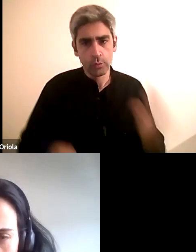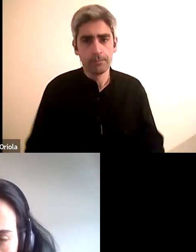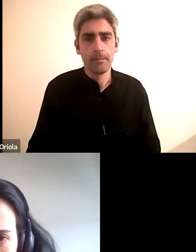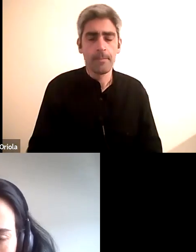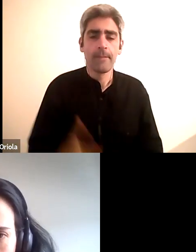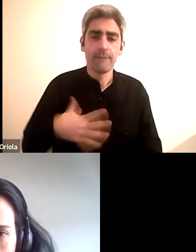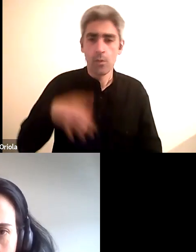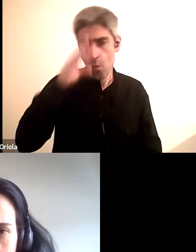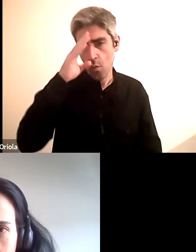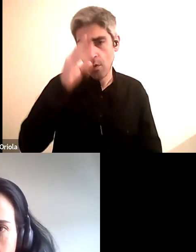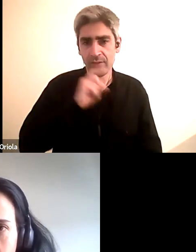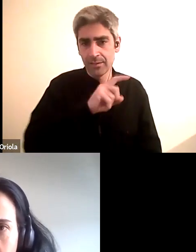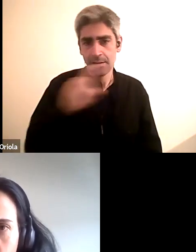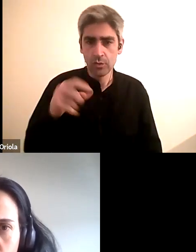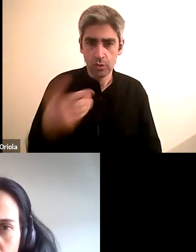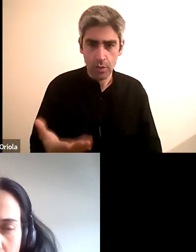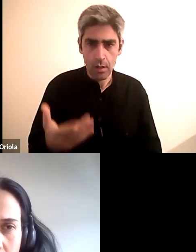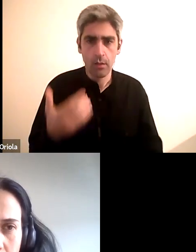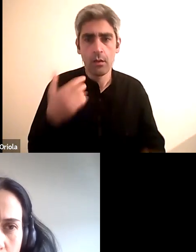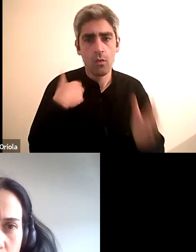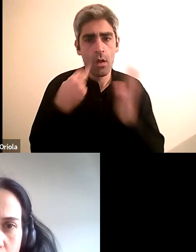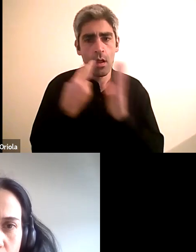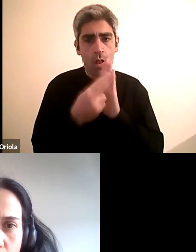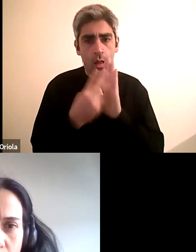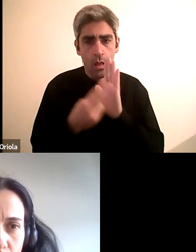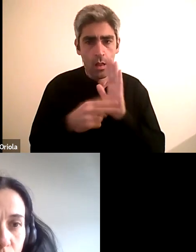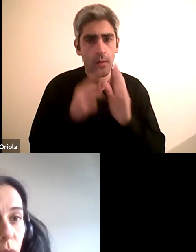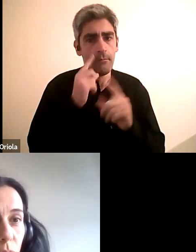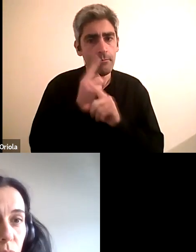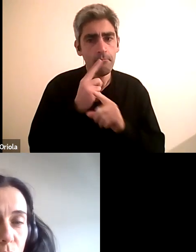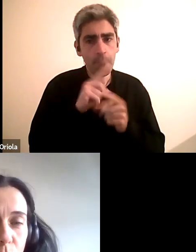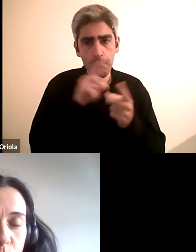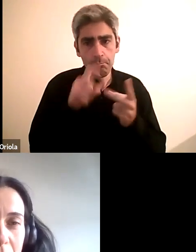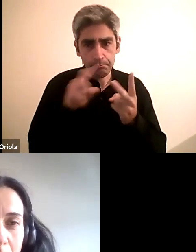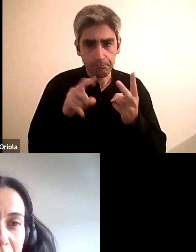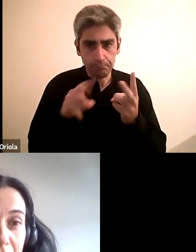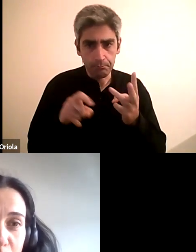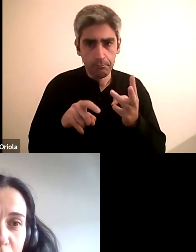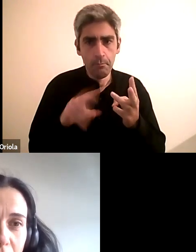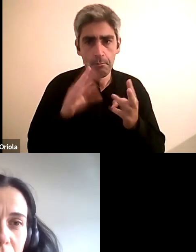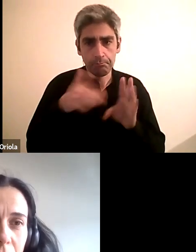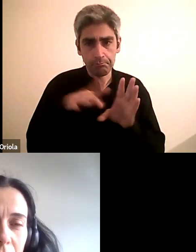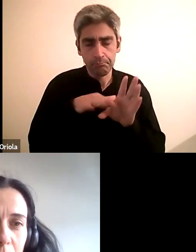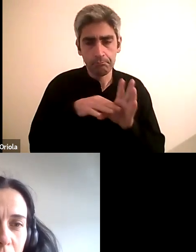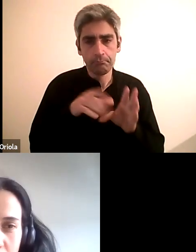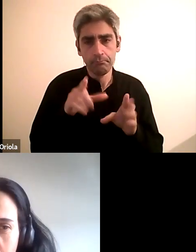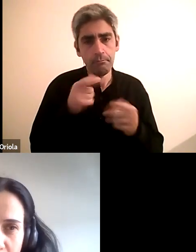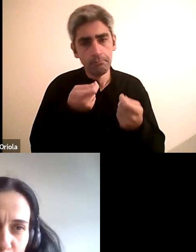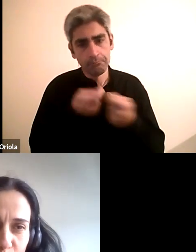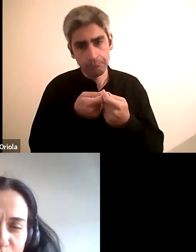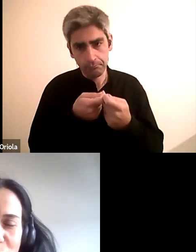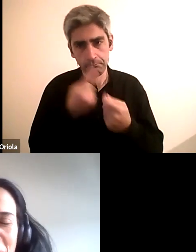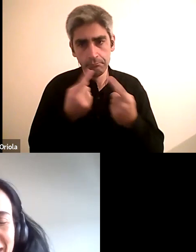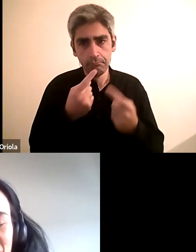Avisar já que vou fazer a leitura das mesmas quando os participantes se identificam, porque às vezes